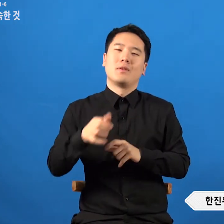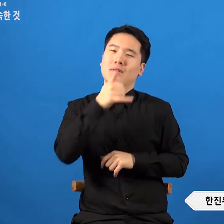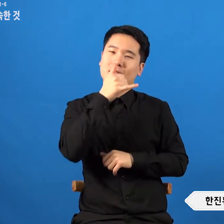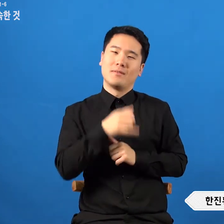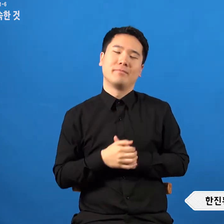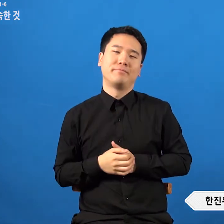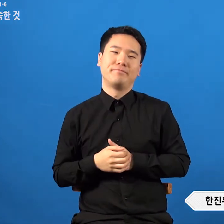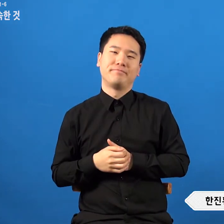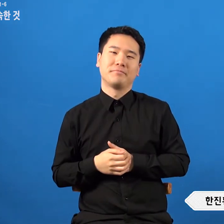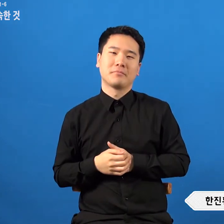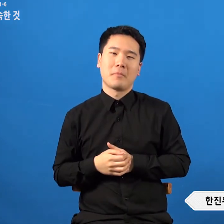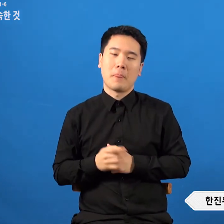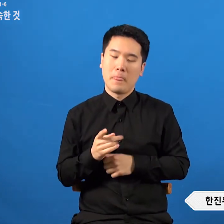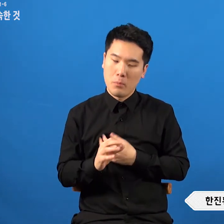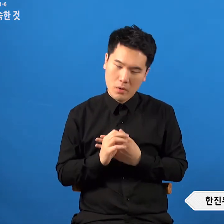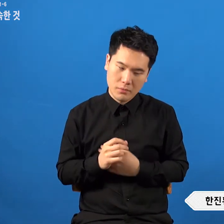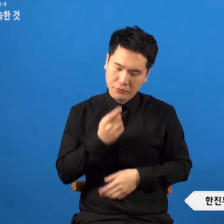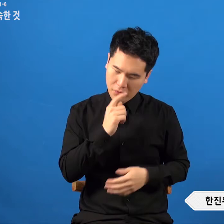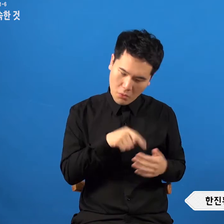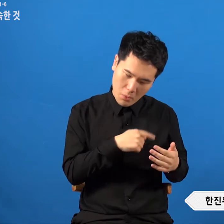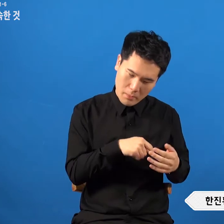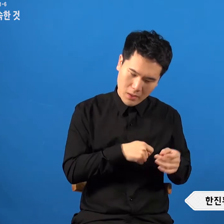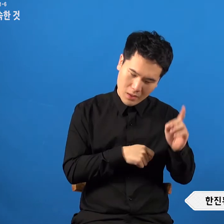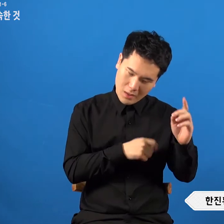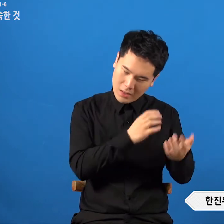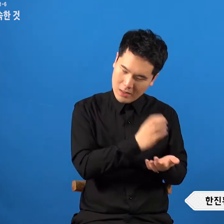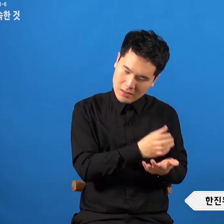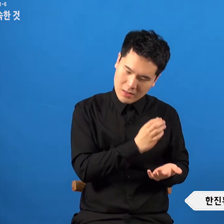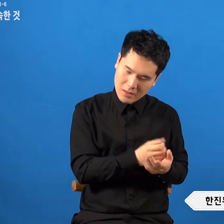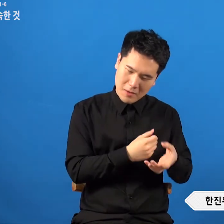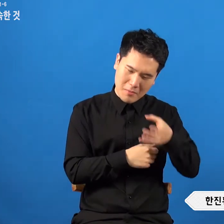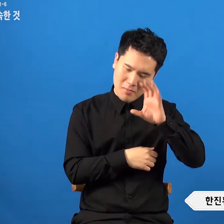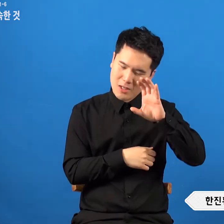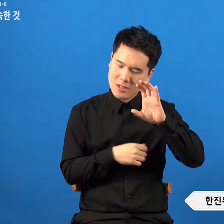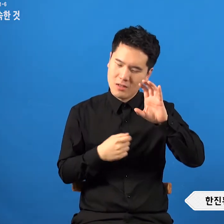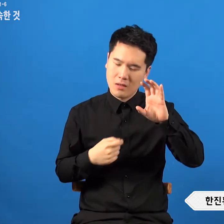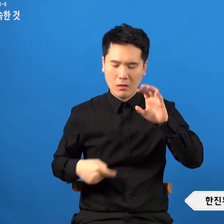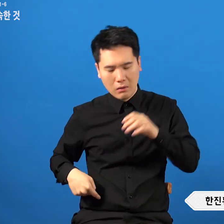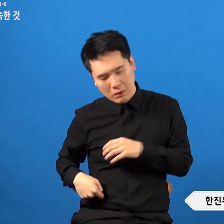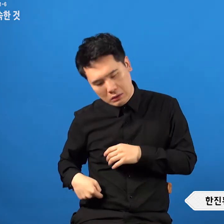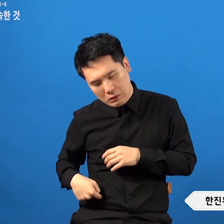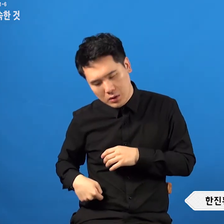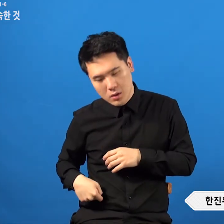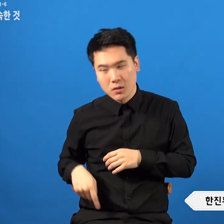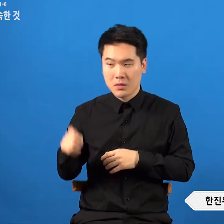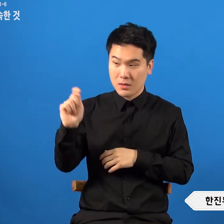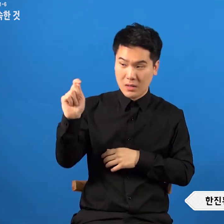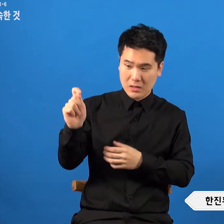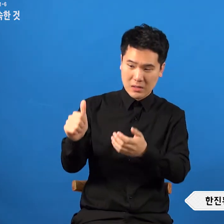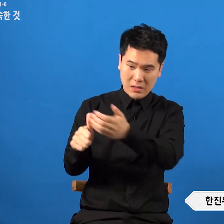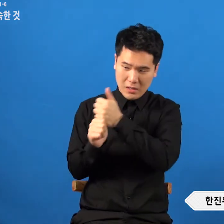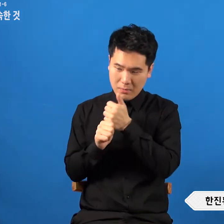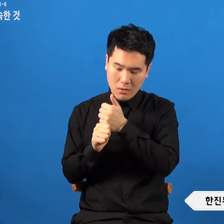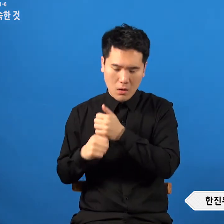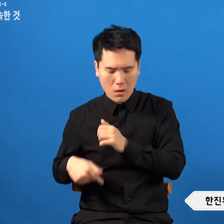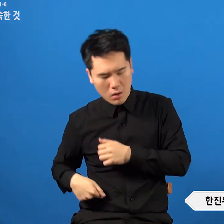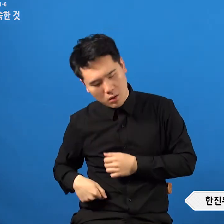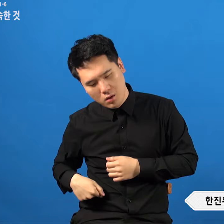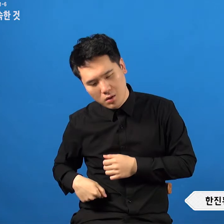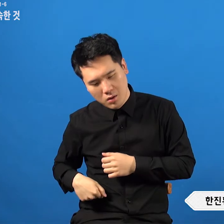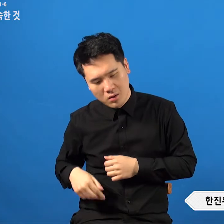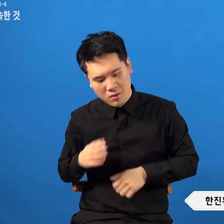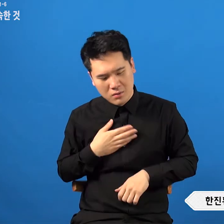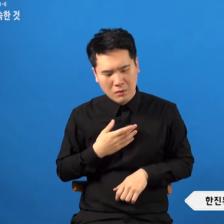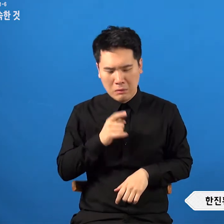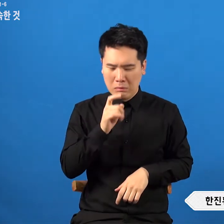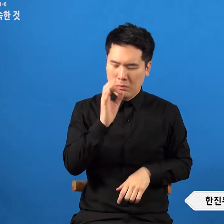그런 고민을 하다 보면 커피 한 잔 마시는 것도 죄책감이 들고 택시 한번 타는 것도 죄책감이 듭니다.